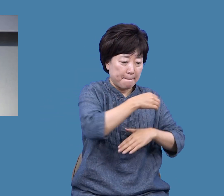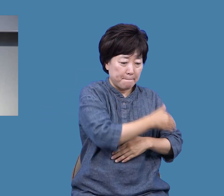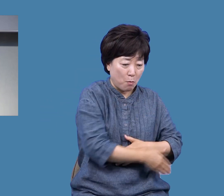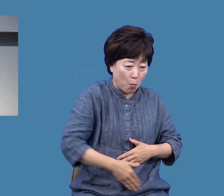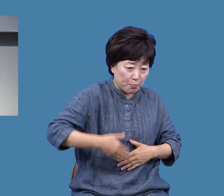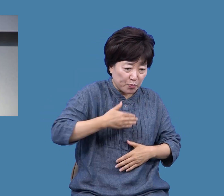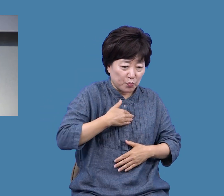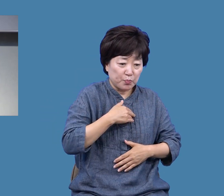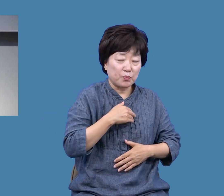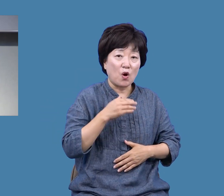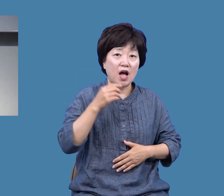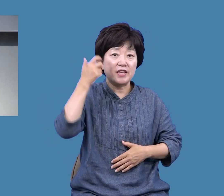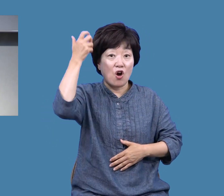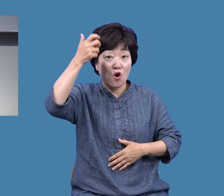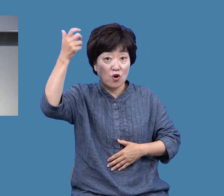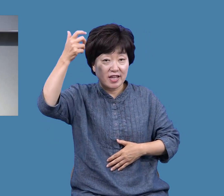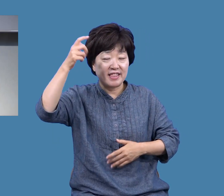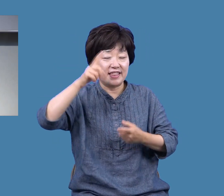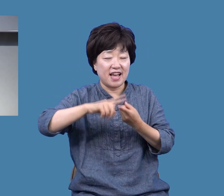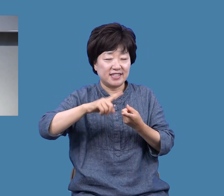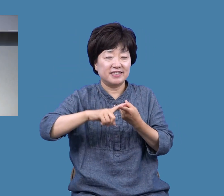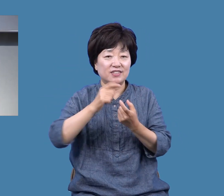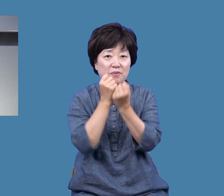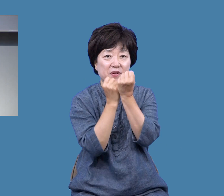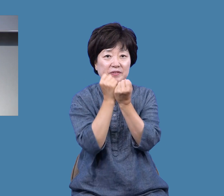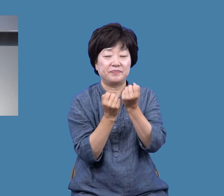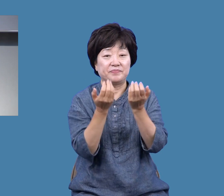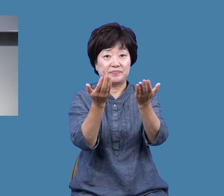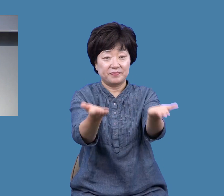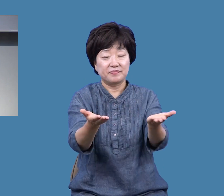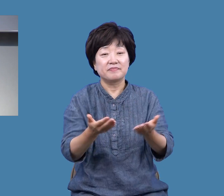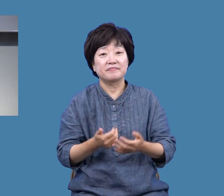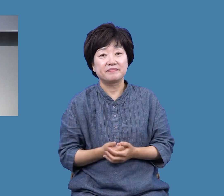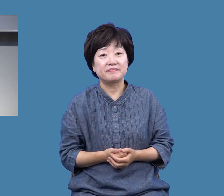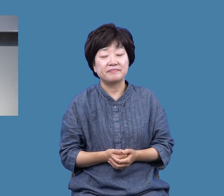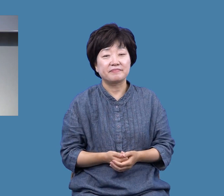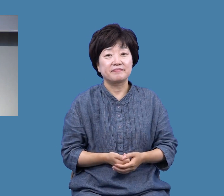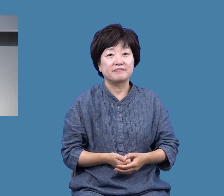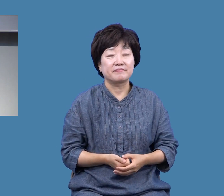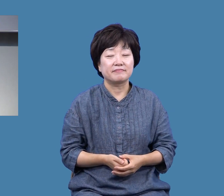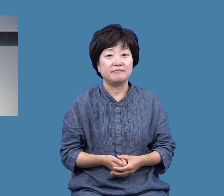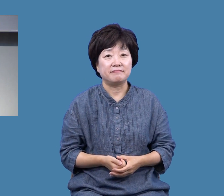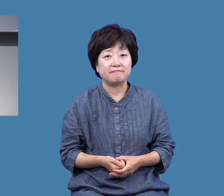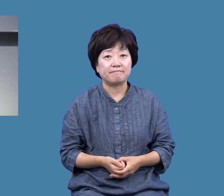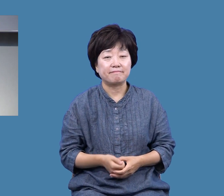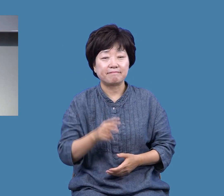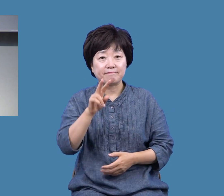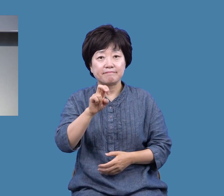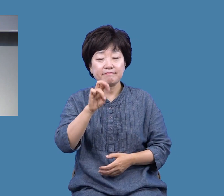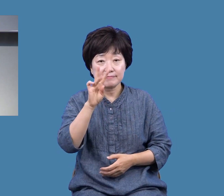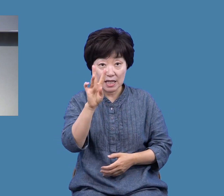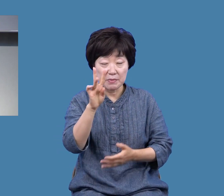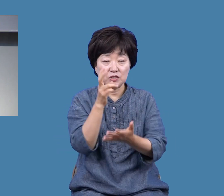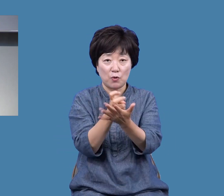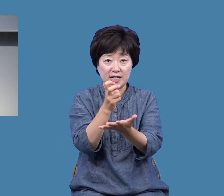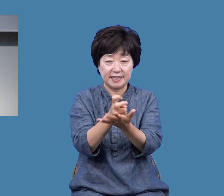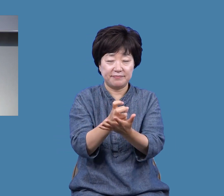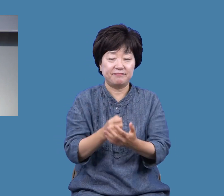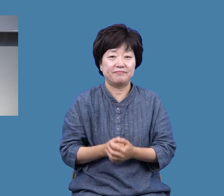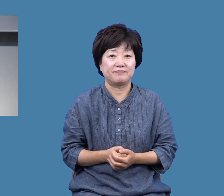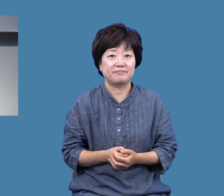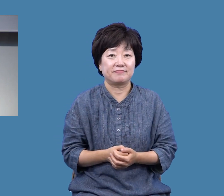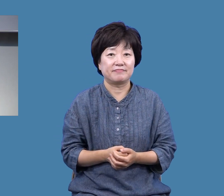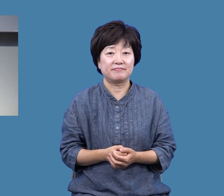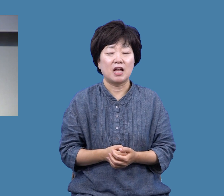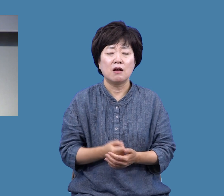몸의 관계에 대해서 이야기하고 있습니다. 자, 오늘 이 말씀들을 함께 살펴보려고 합니다. 23번째 원리입니다.